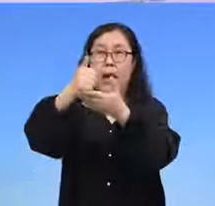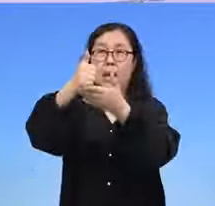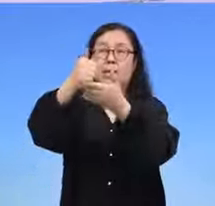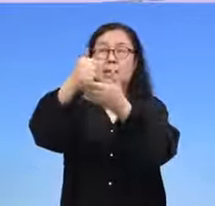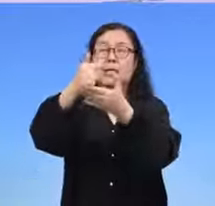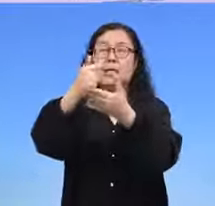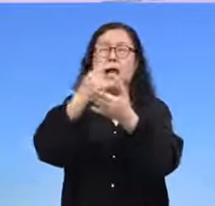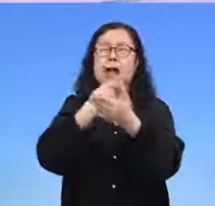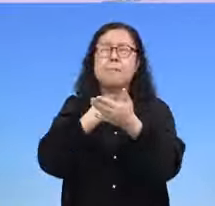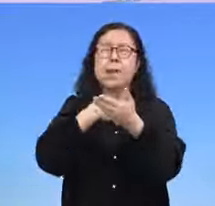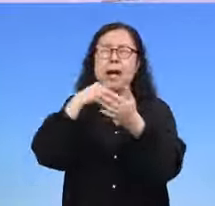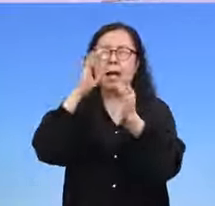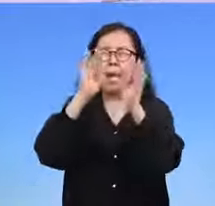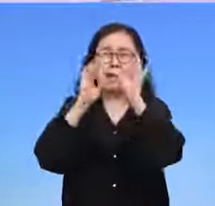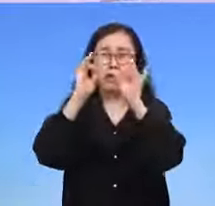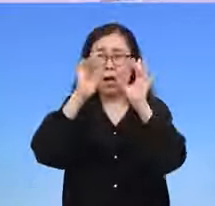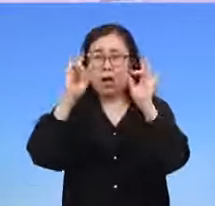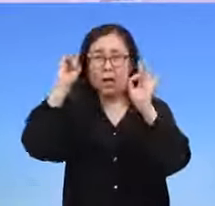여호와를 갈망하며